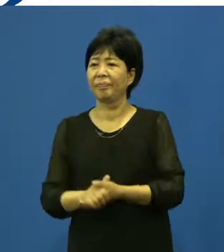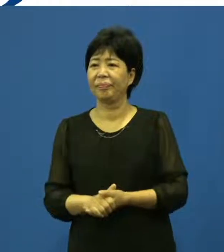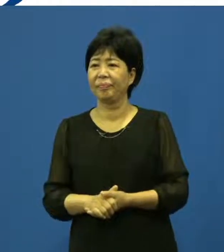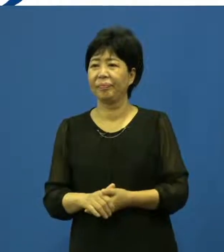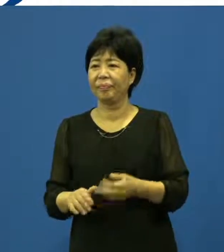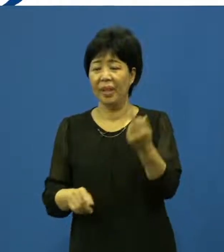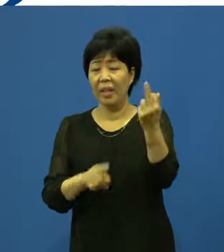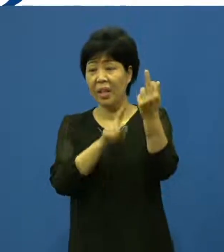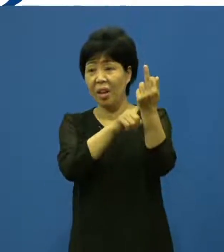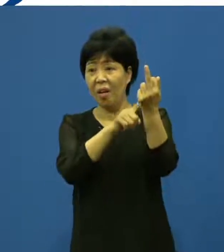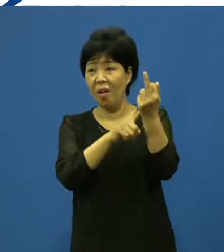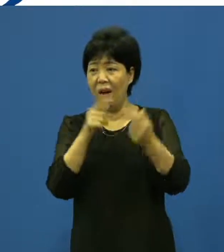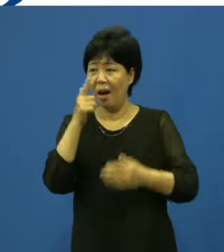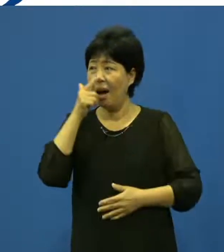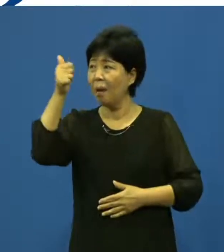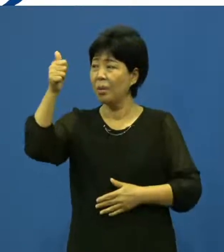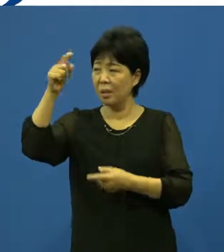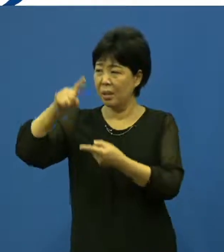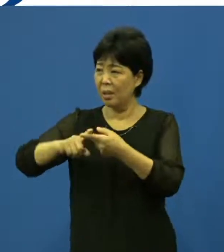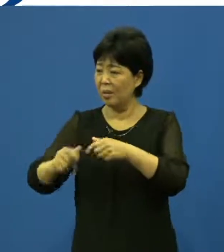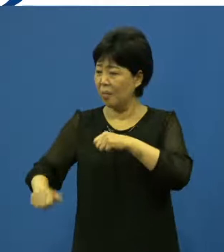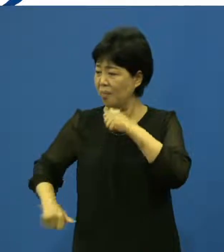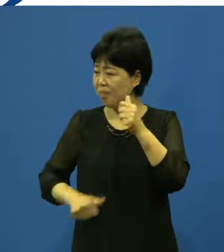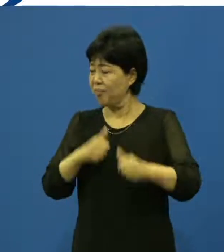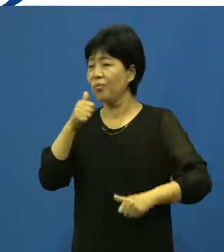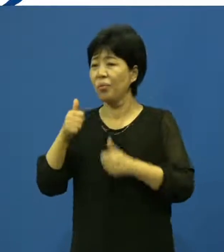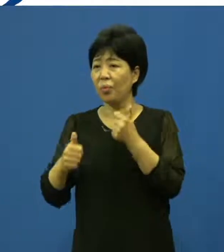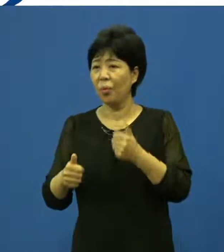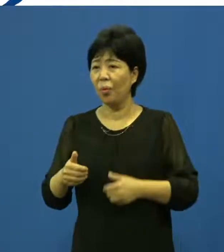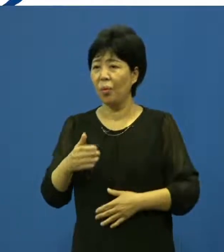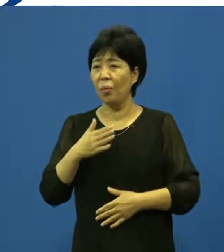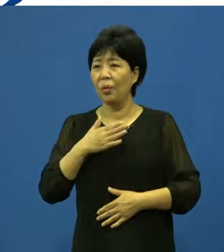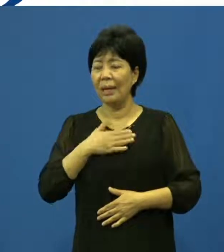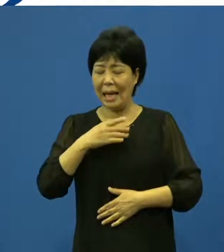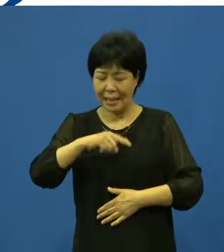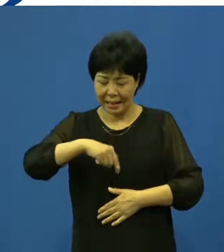아버지를 위한 열심인 것처럼 보였지만 결국은 자기를 위한 열심이었다.